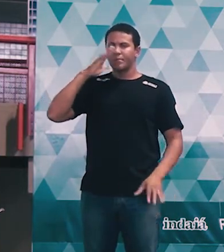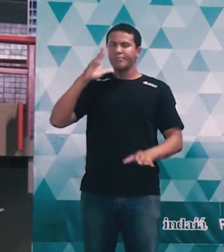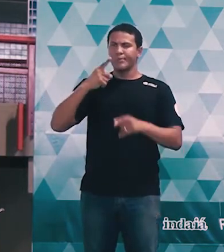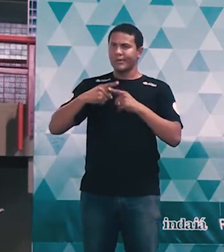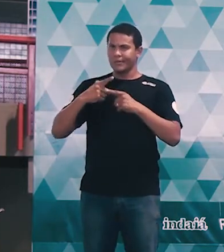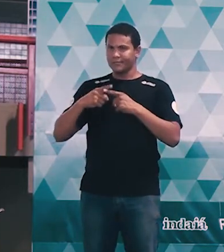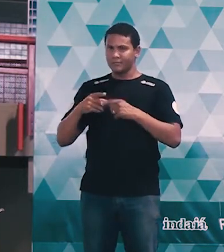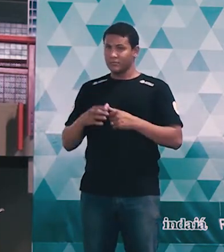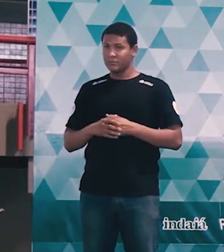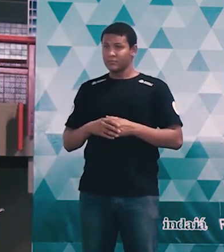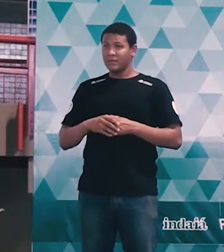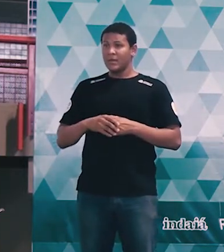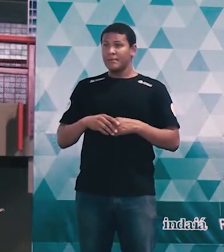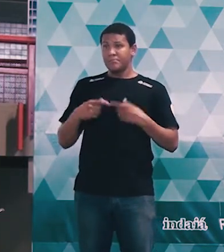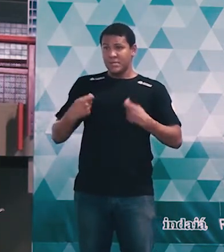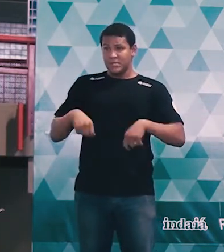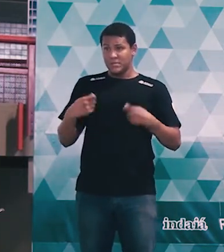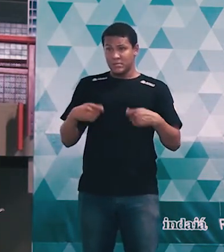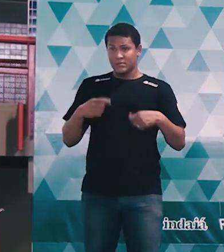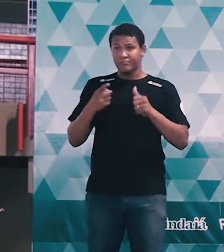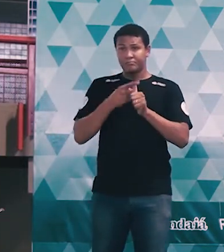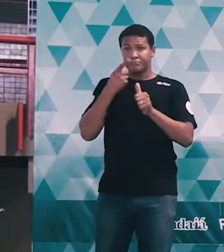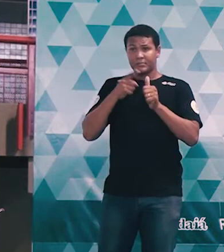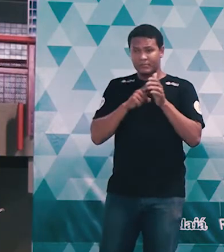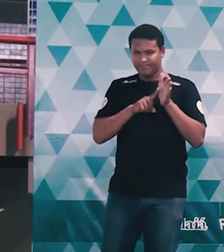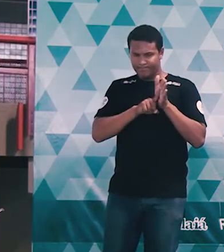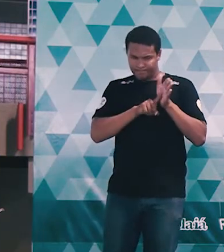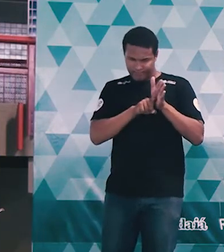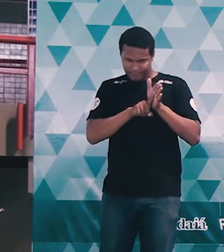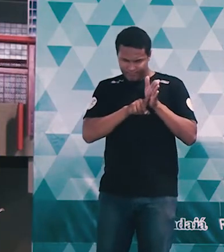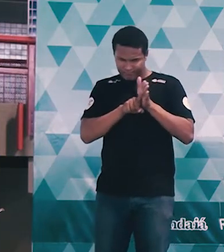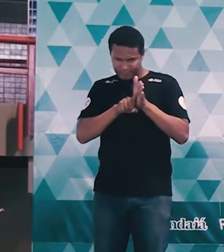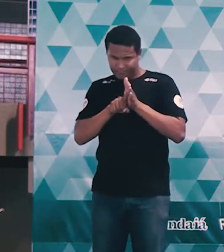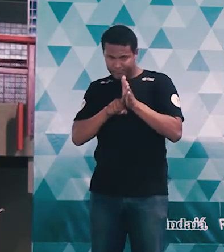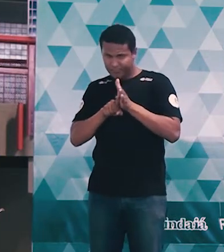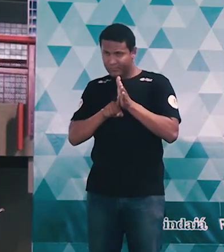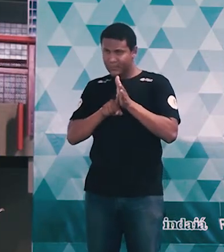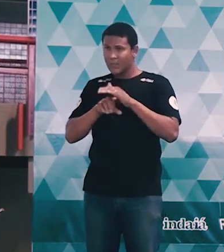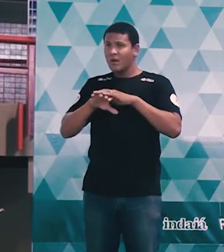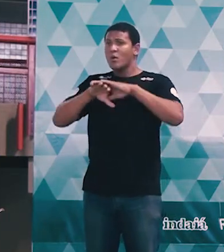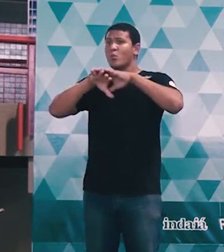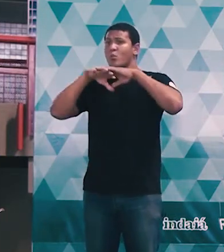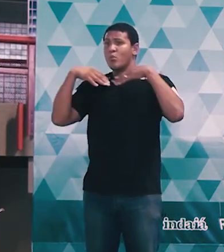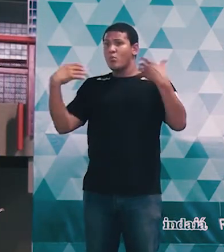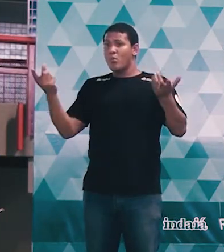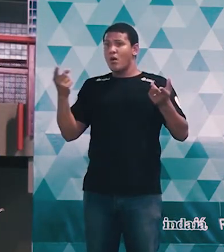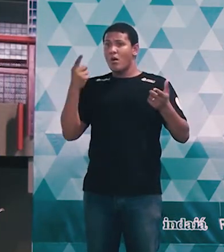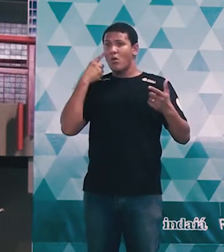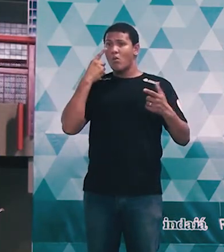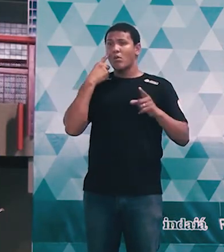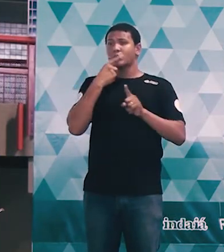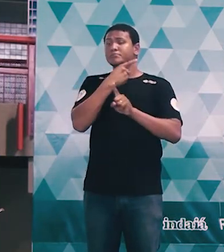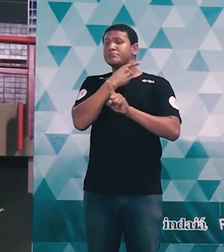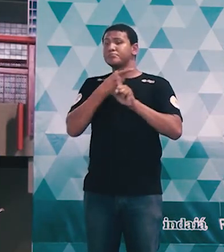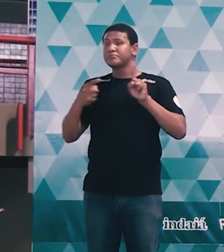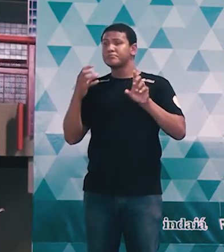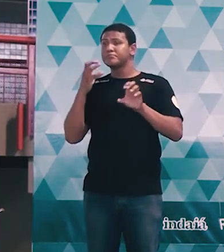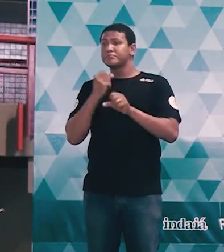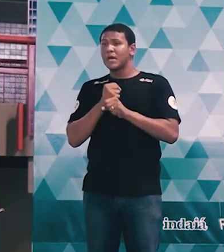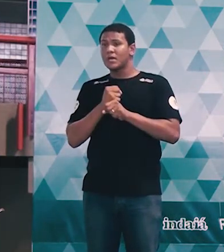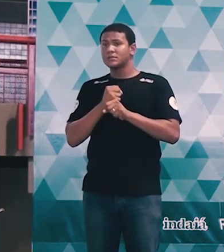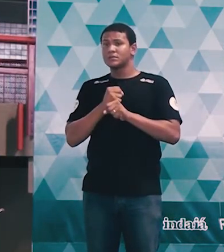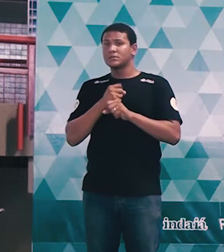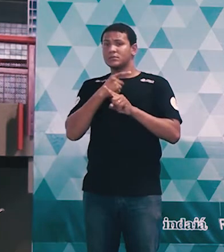Eu preciso verificar o seguinte: qual é a média obtida para cada um desses reagentes? Depois que a gente